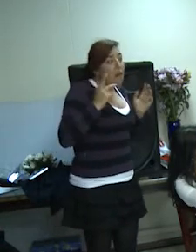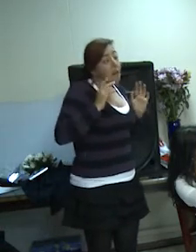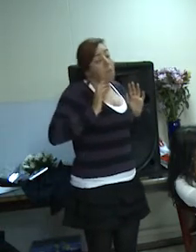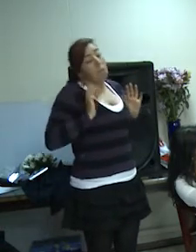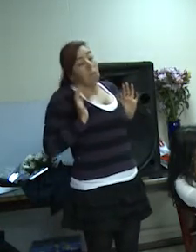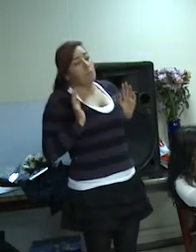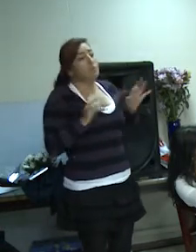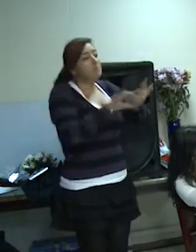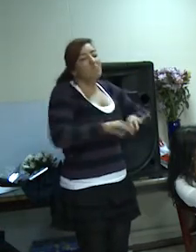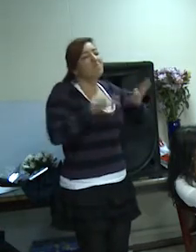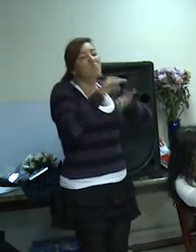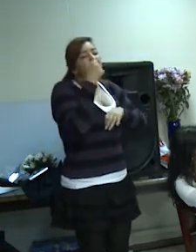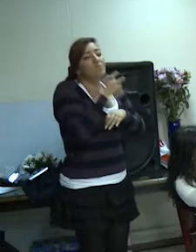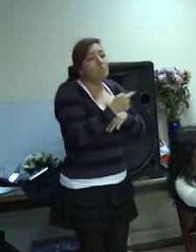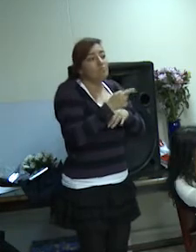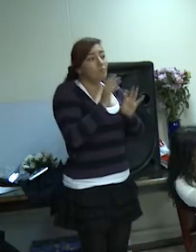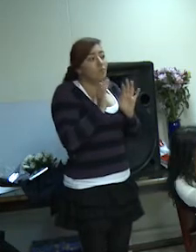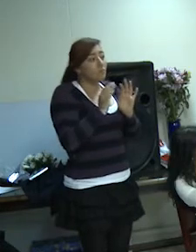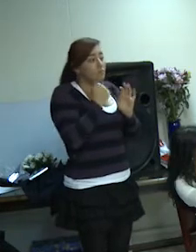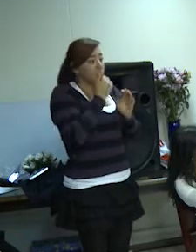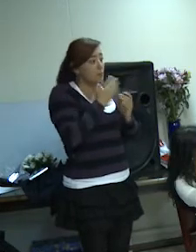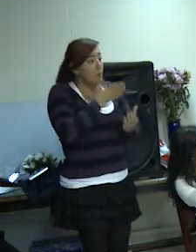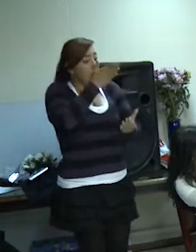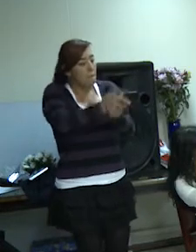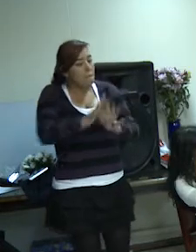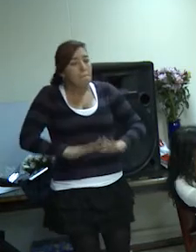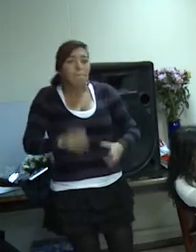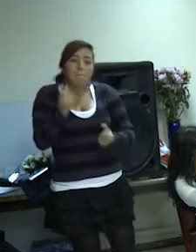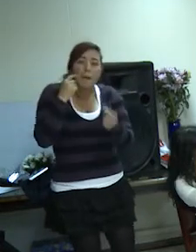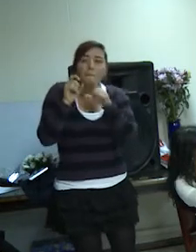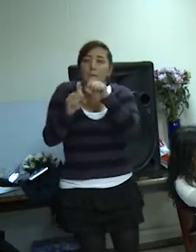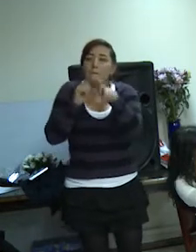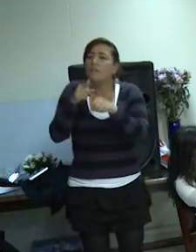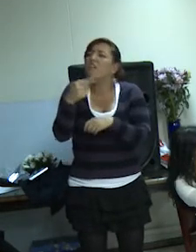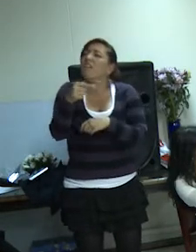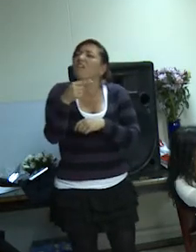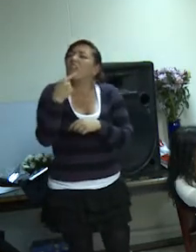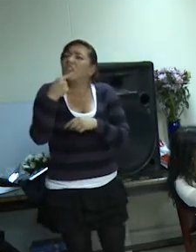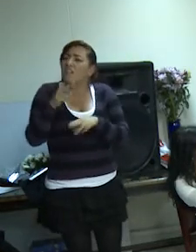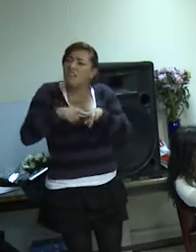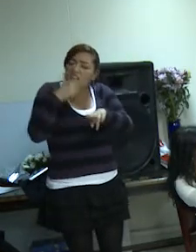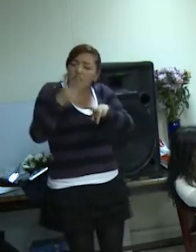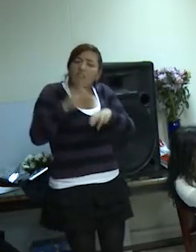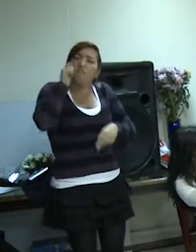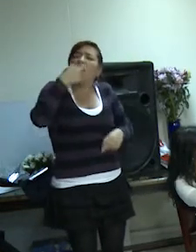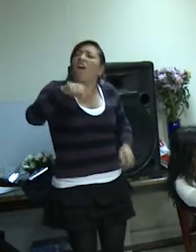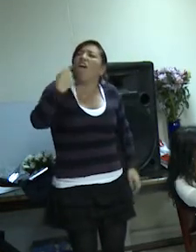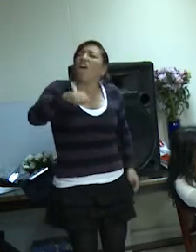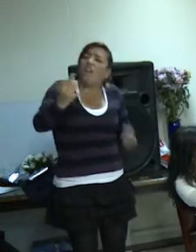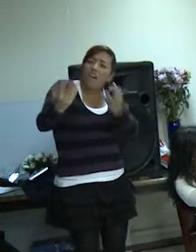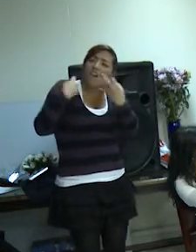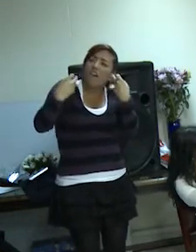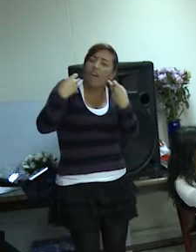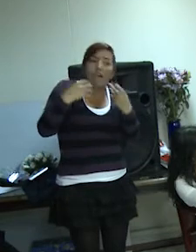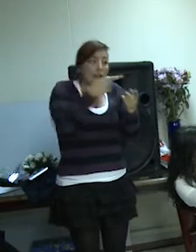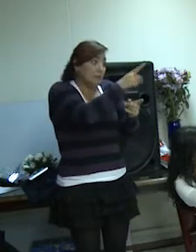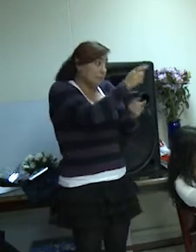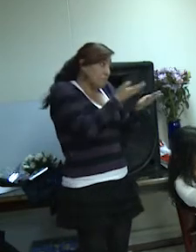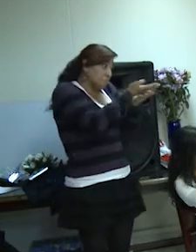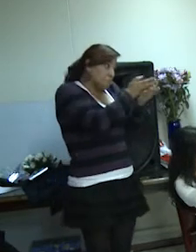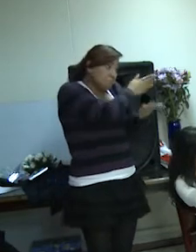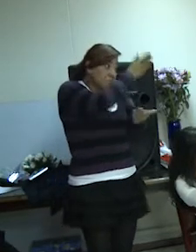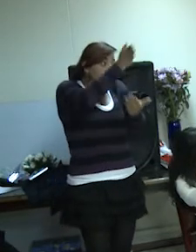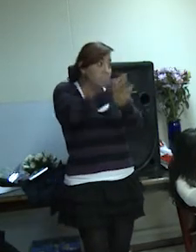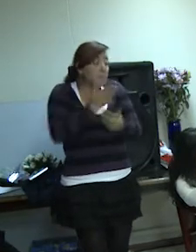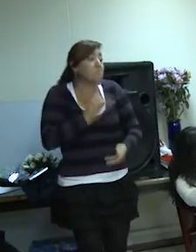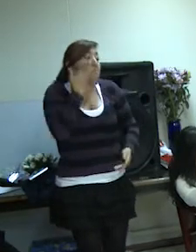importante ir de pronto a este espacio y preguntar por eso. Oiga, ¿qué hablaron algún día de la natura-humanidad? Quisiera saber más, porque creo